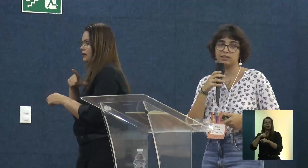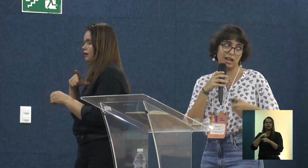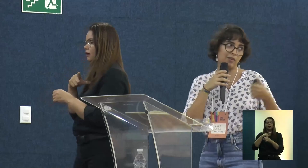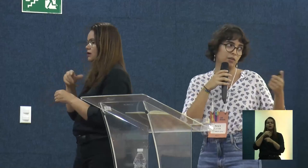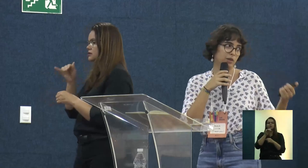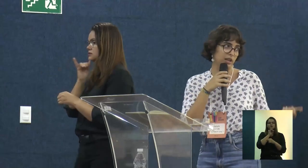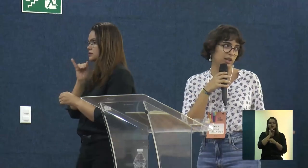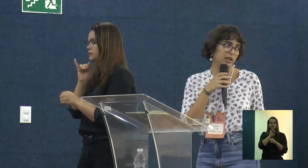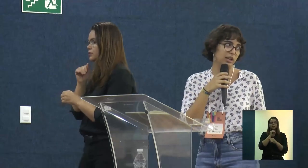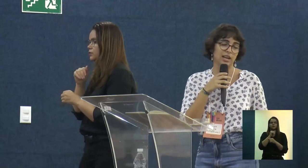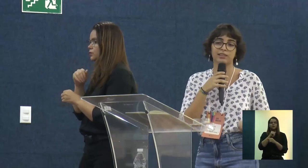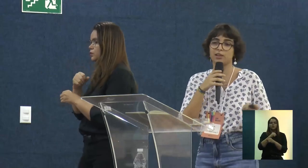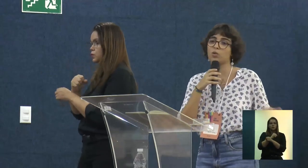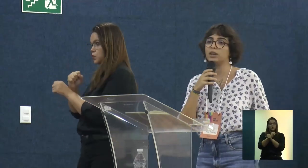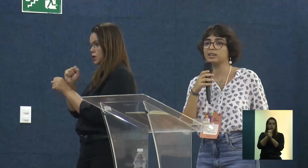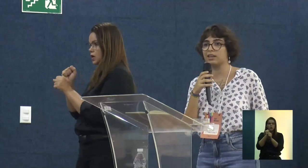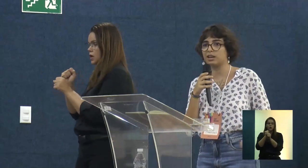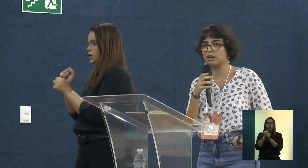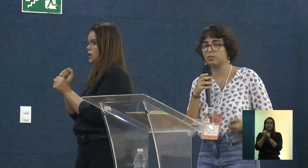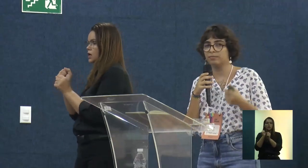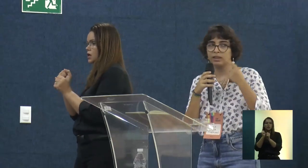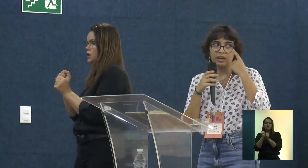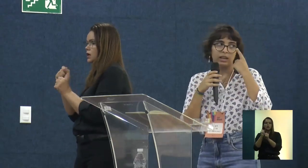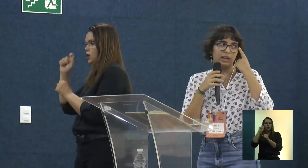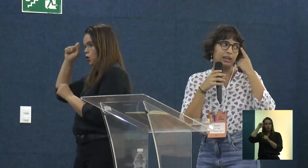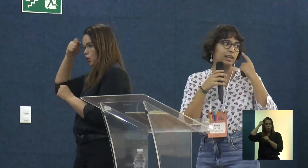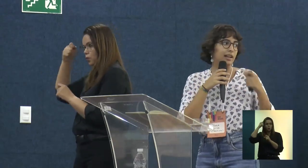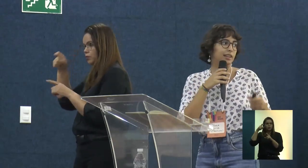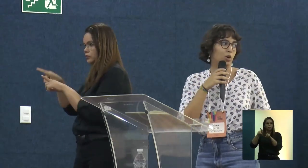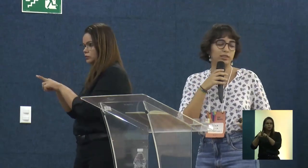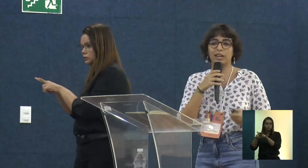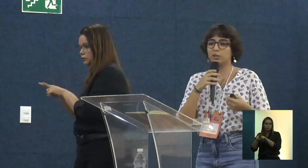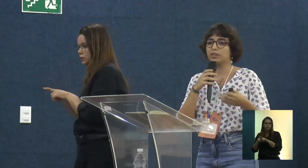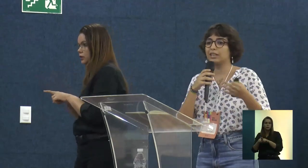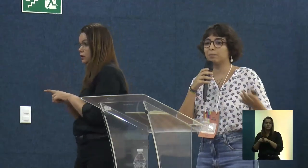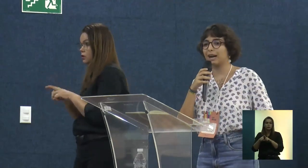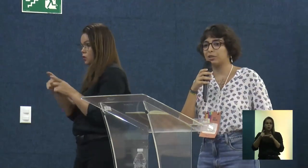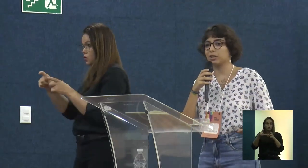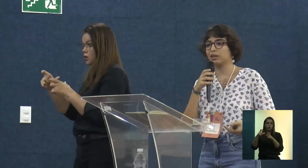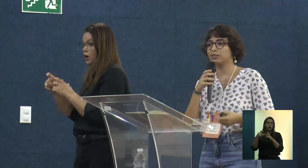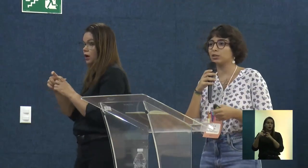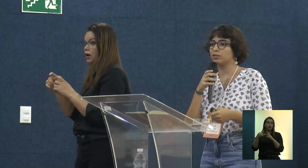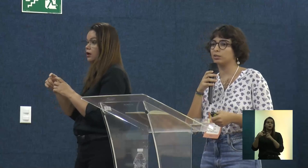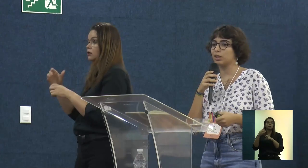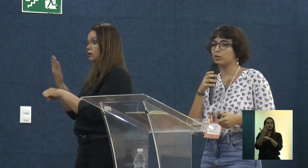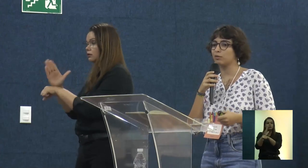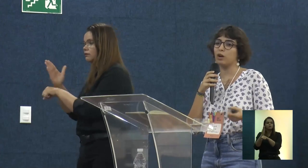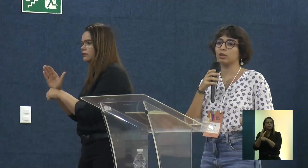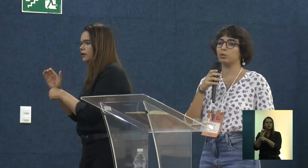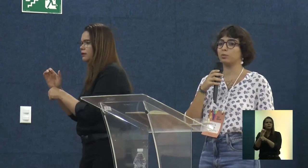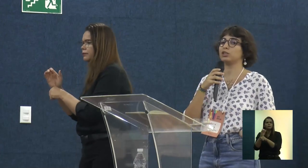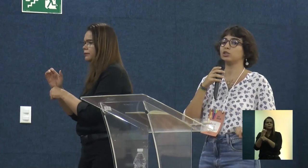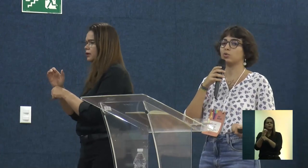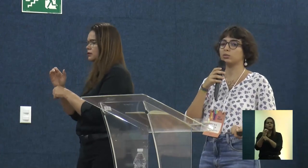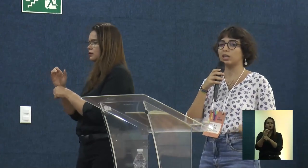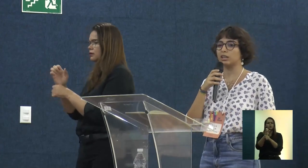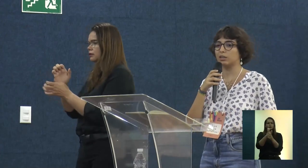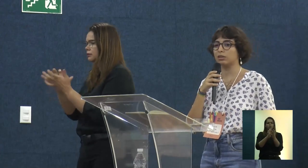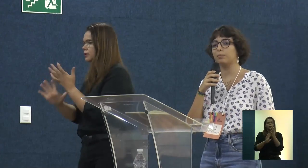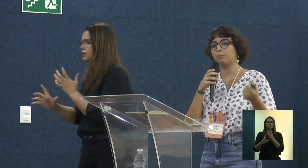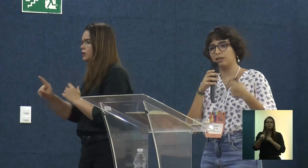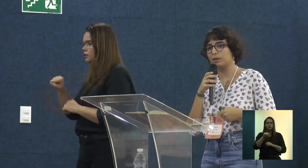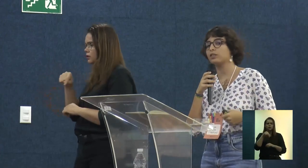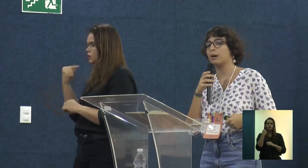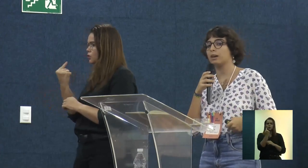que estavam em relação com esse casarão, e ter essa coisa da atividade prática, que às vezes eu sinto que é o que falta muito para a gente quanto